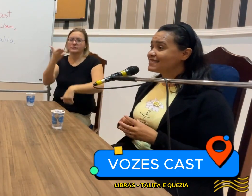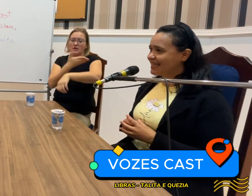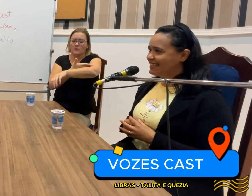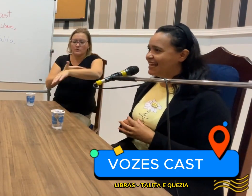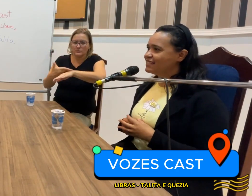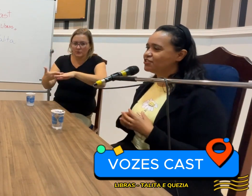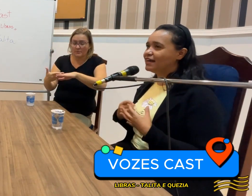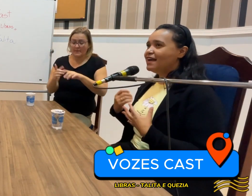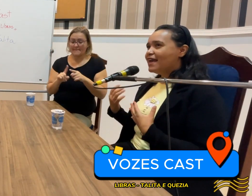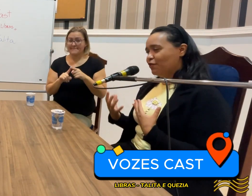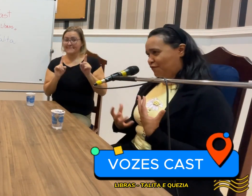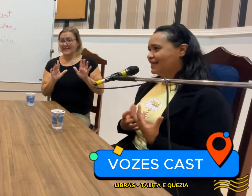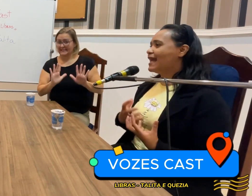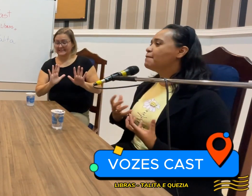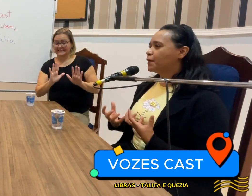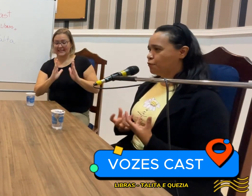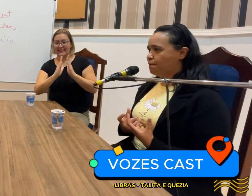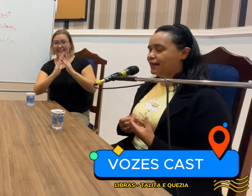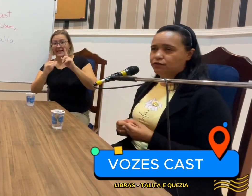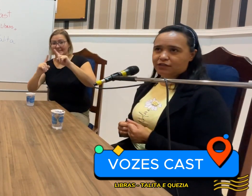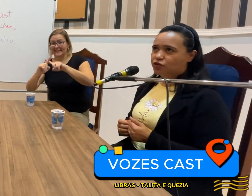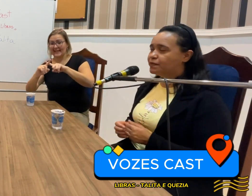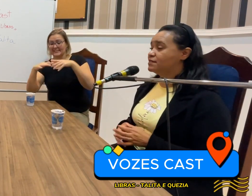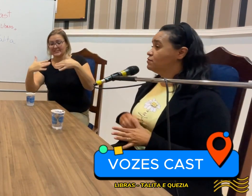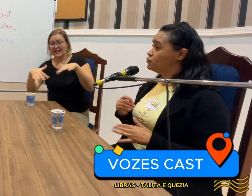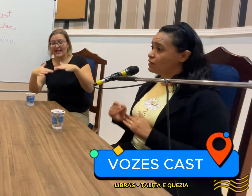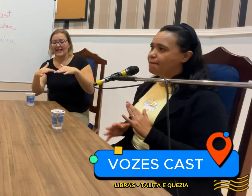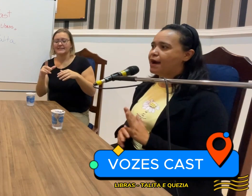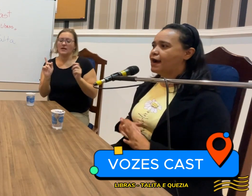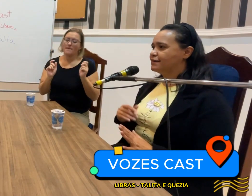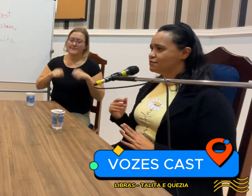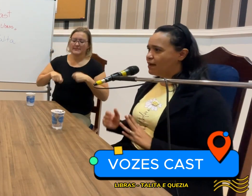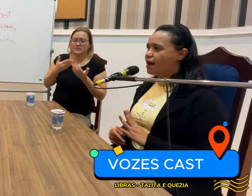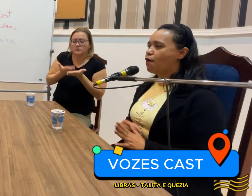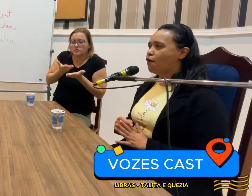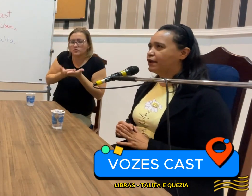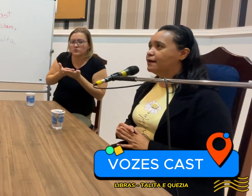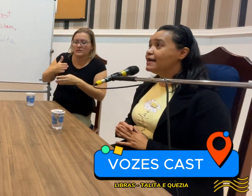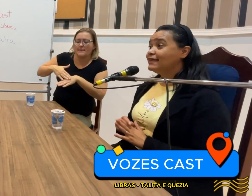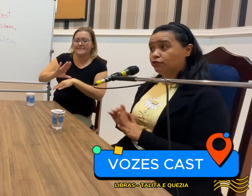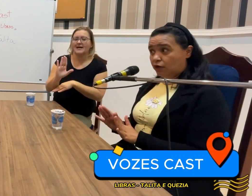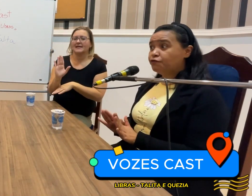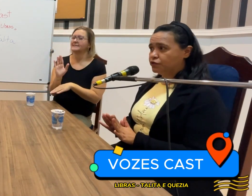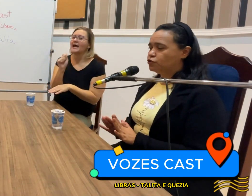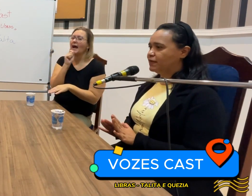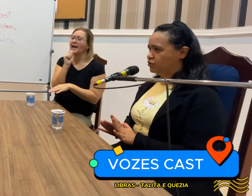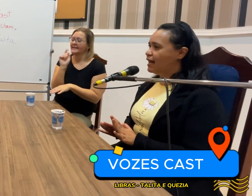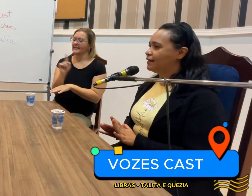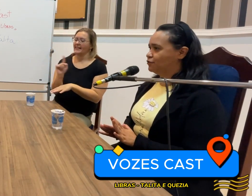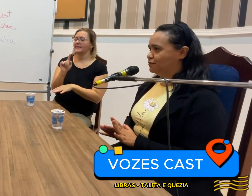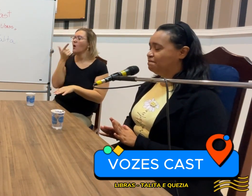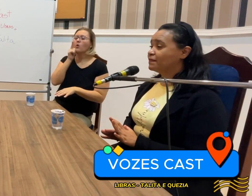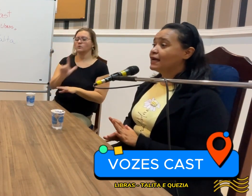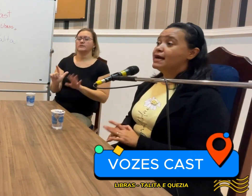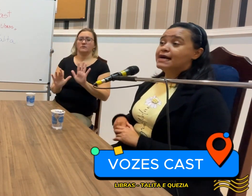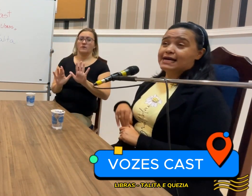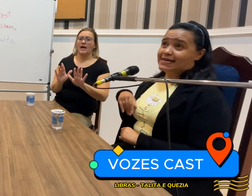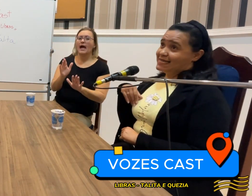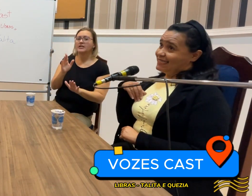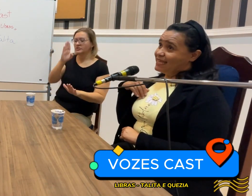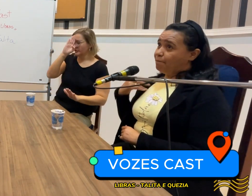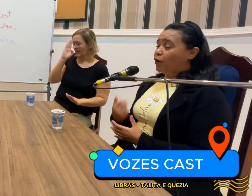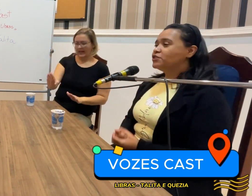dias. Mas na igreja eu fiquei preocupada. Eu acho que eu preciso estudar mais, não é a hora. E eu não fui de imediato.